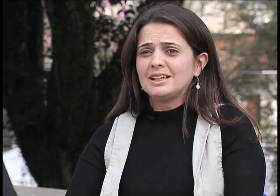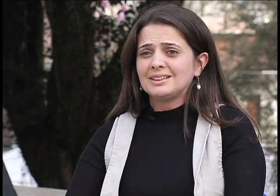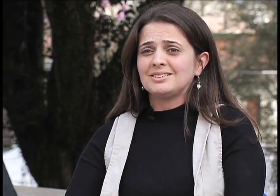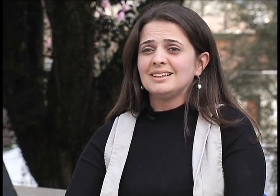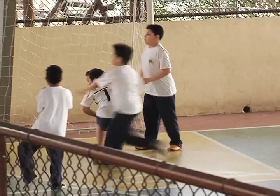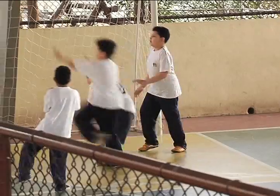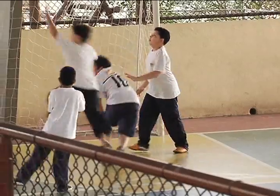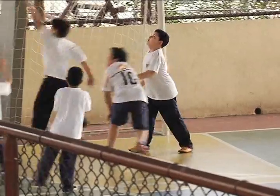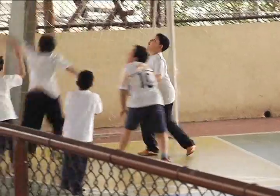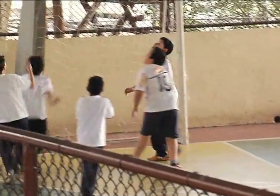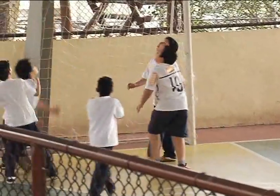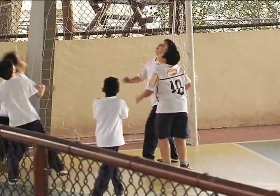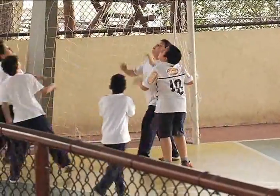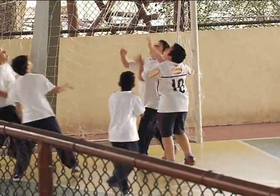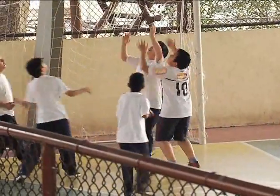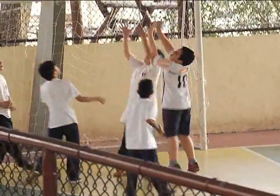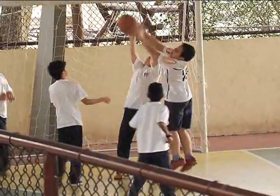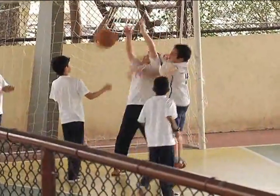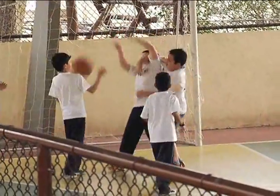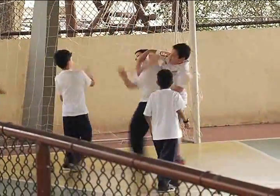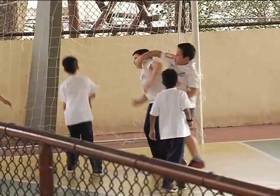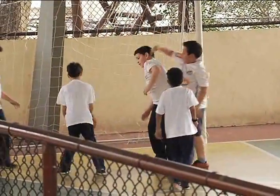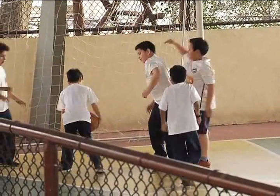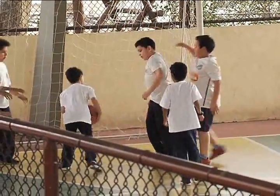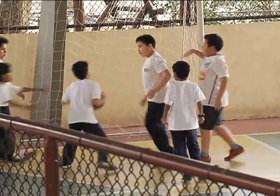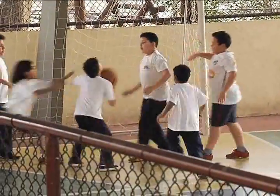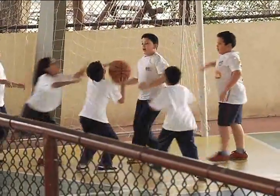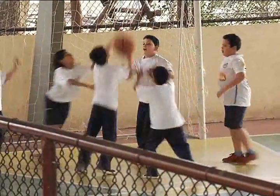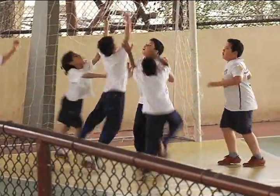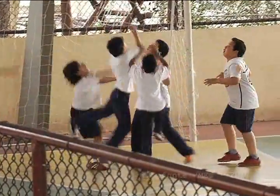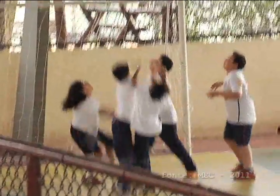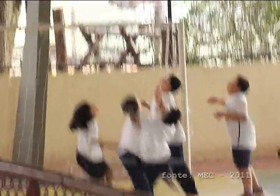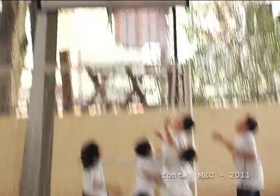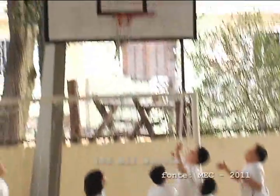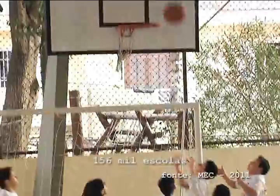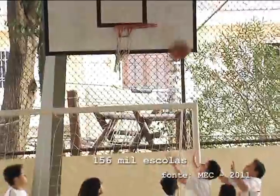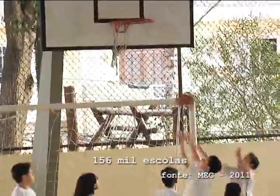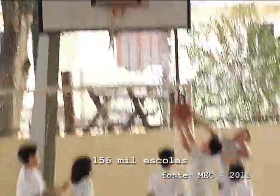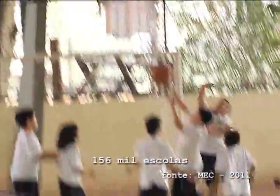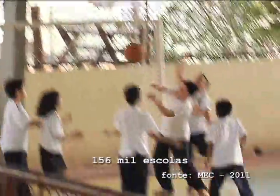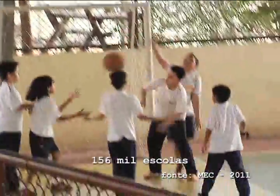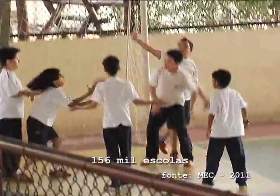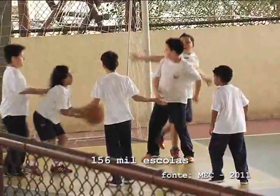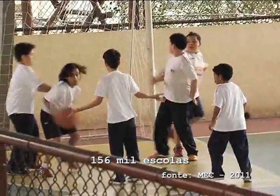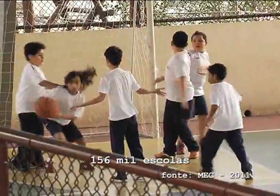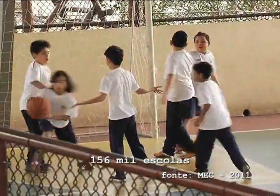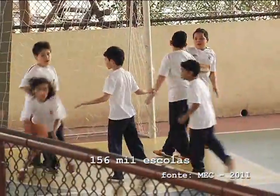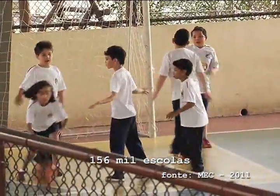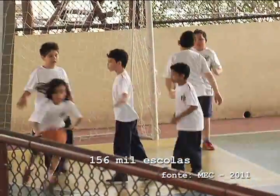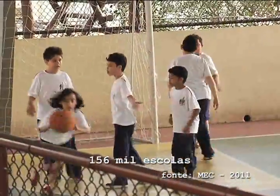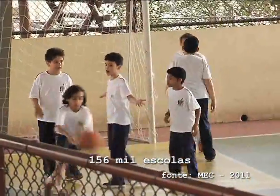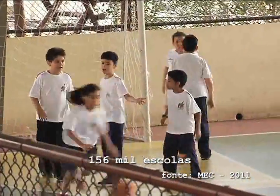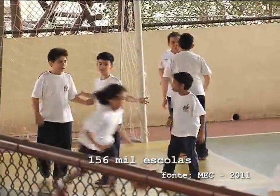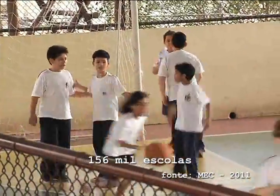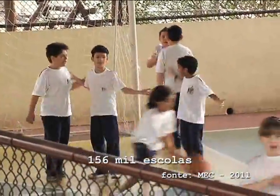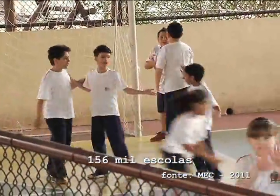diferente. O ensino básico público no Brasil tem 156 mil escolas regulares, segundo o MEC. Nelas